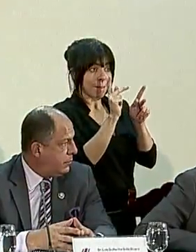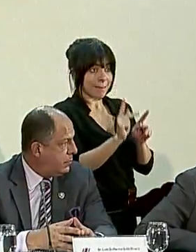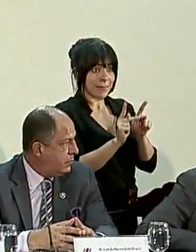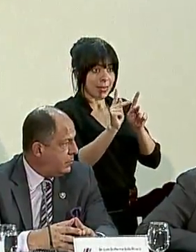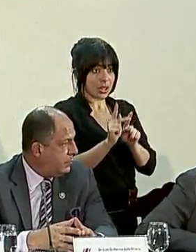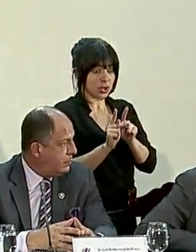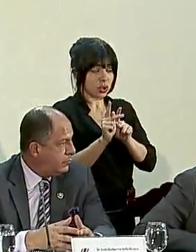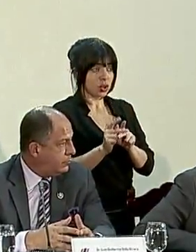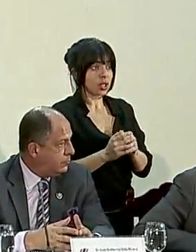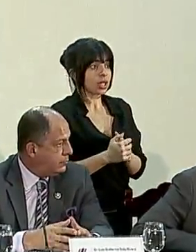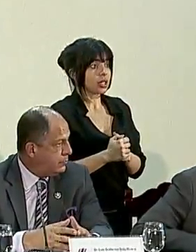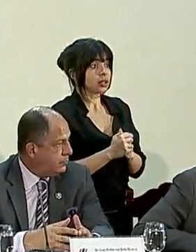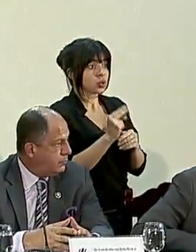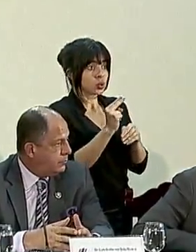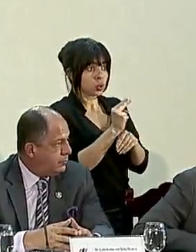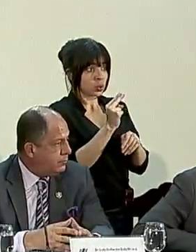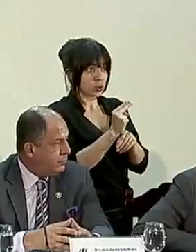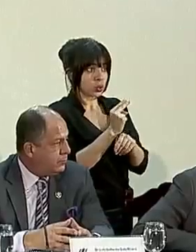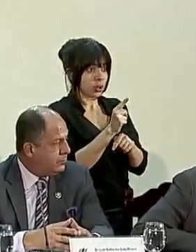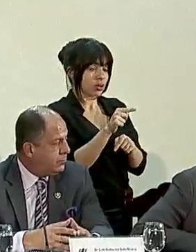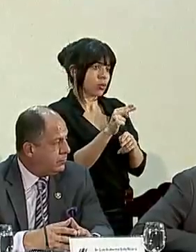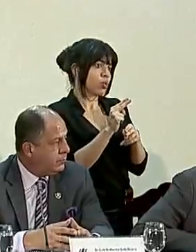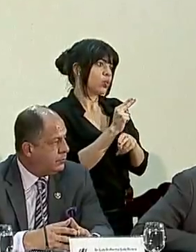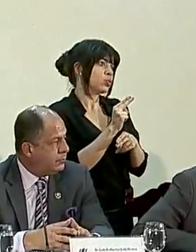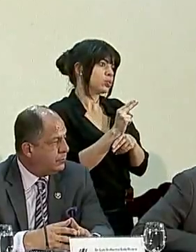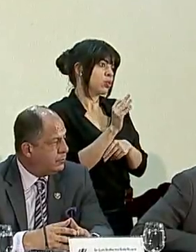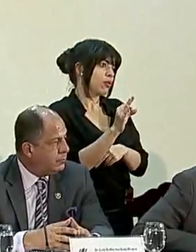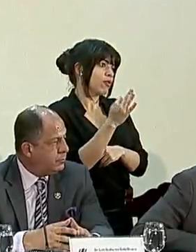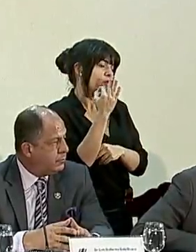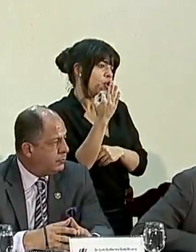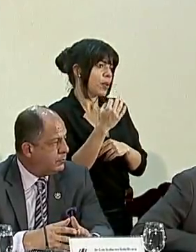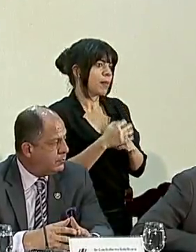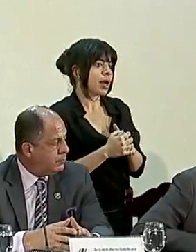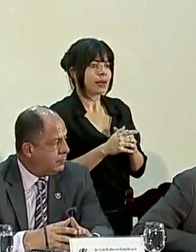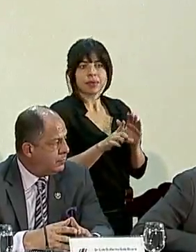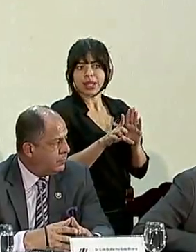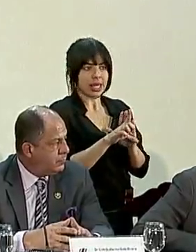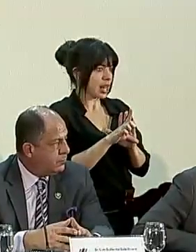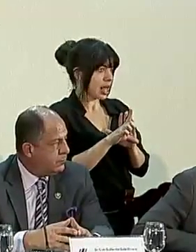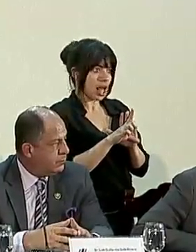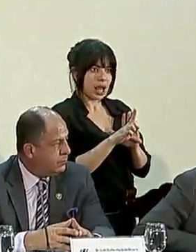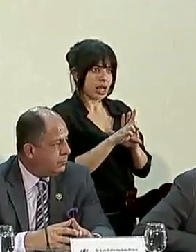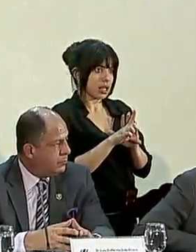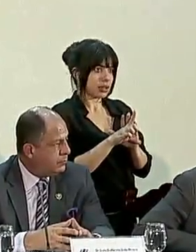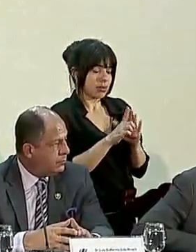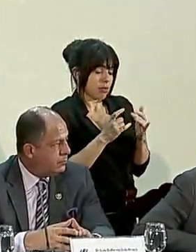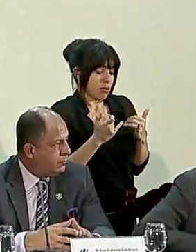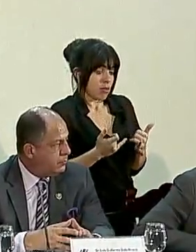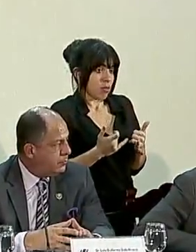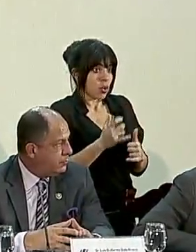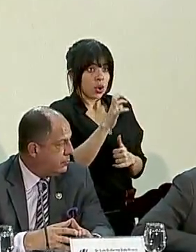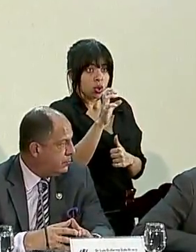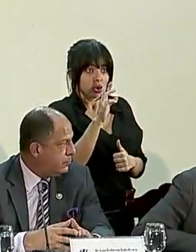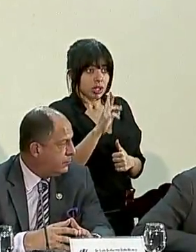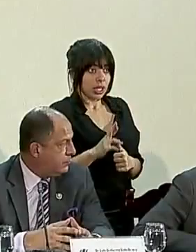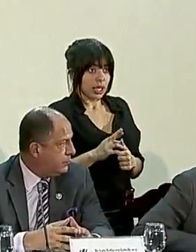que están utilizándolo, lo están utilizando de forma ilegal. Actualmente en Costa